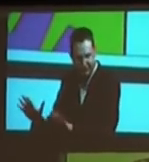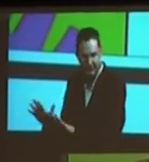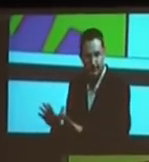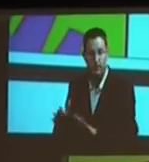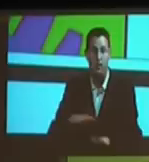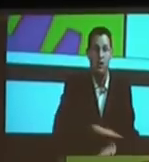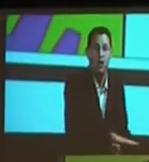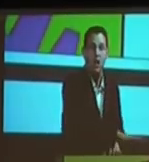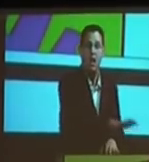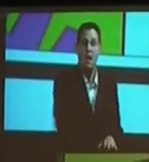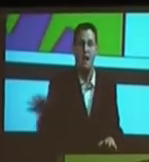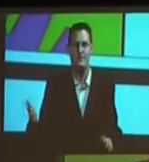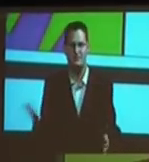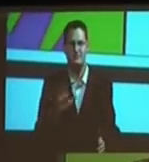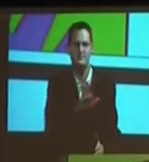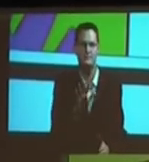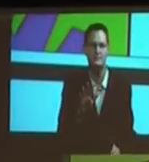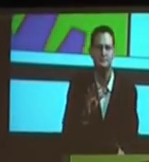unterschiedlichen Verbänden versammelt.